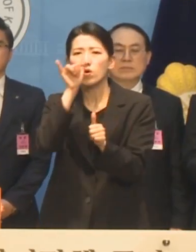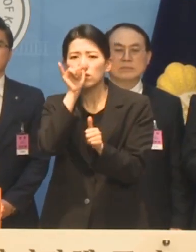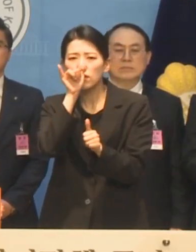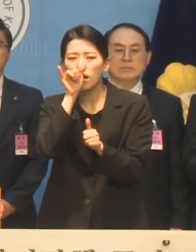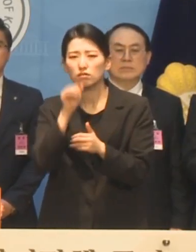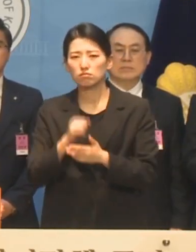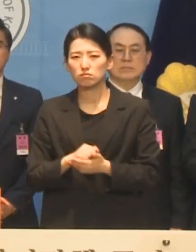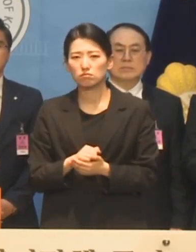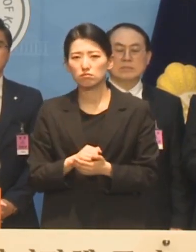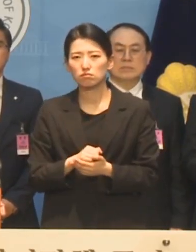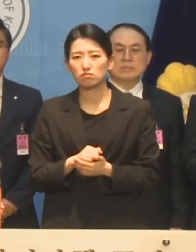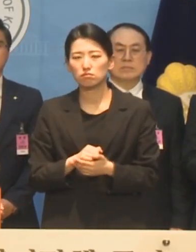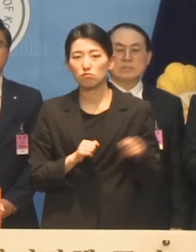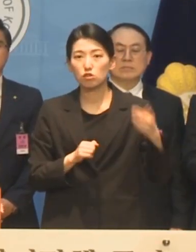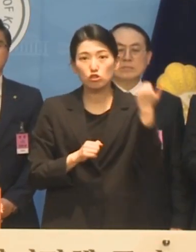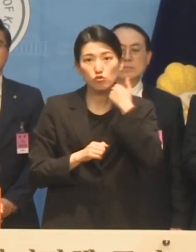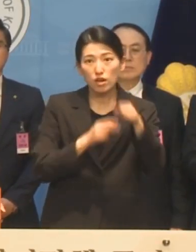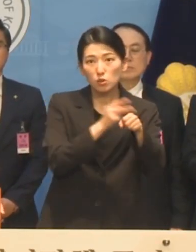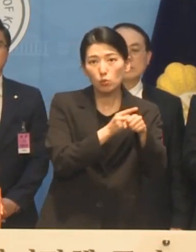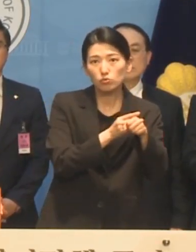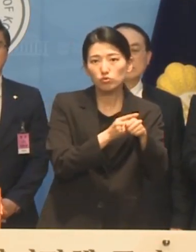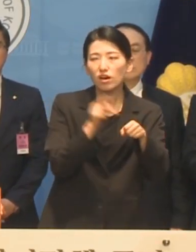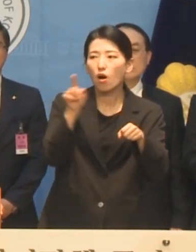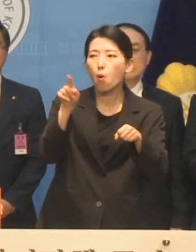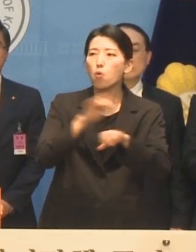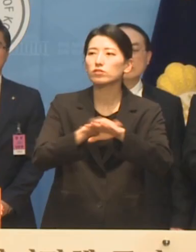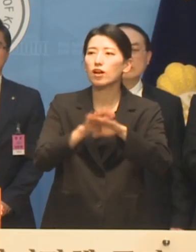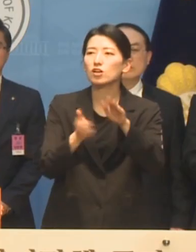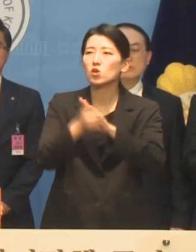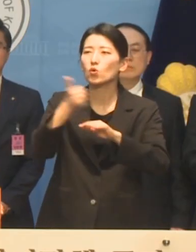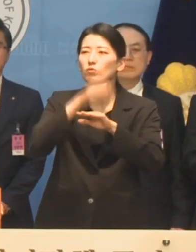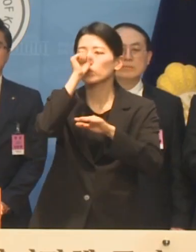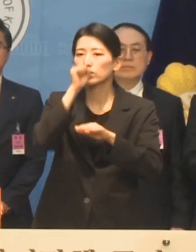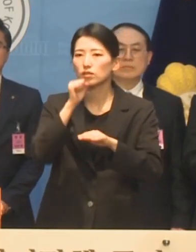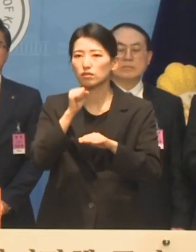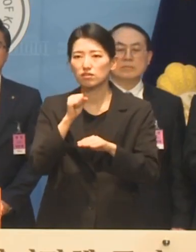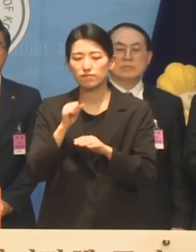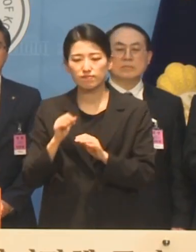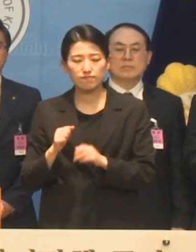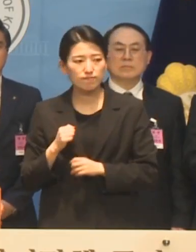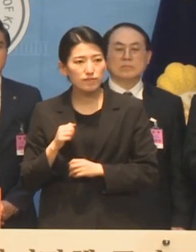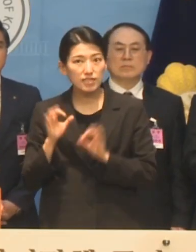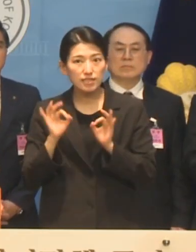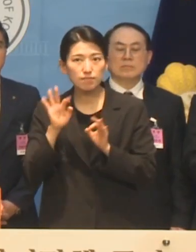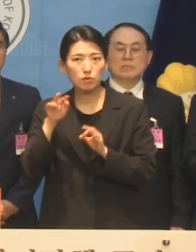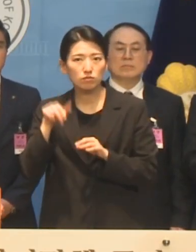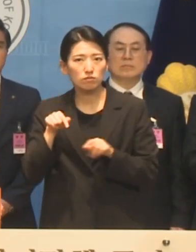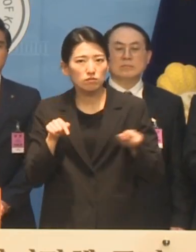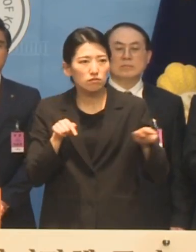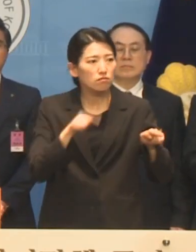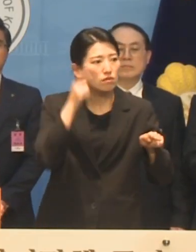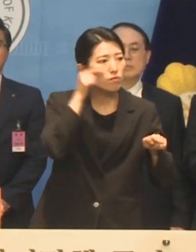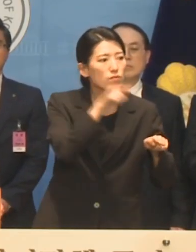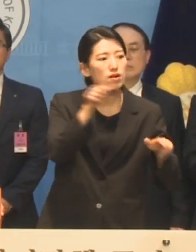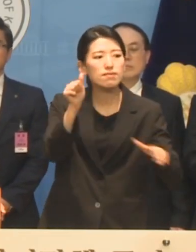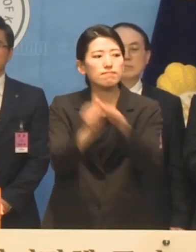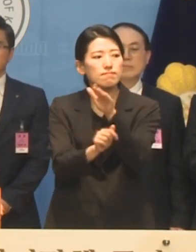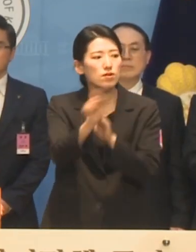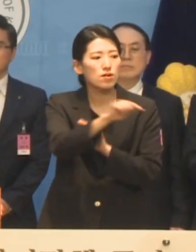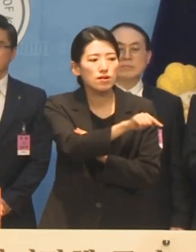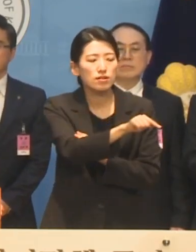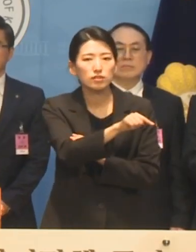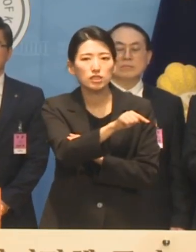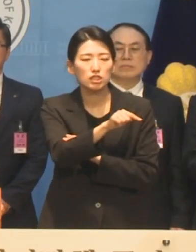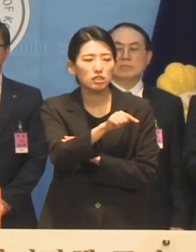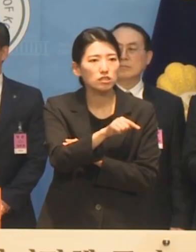먹잇감 찾아 공격하듯 그 교수 실명을 거론하면서 공격하는 것을 보았습니다. 그런 그 의원에게